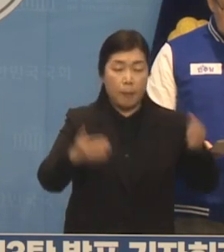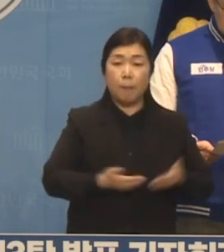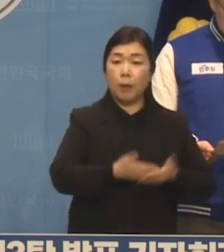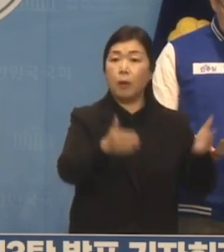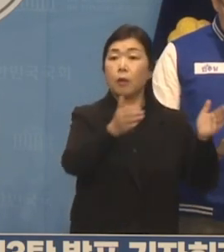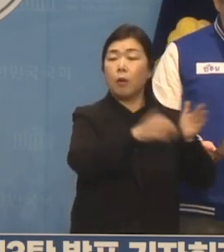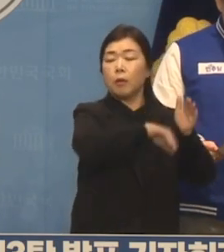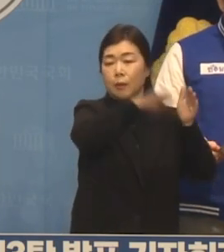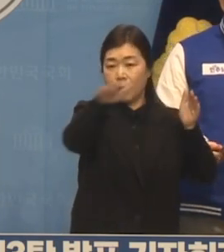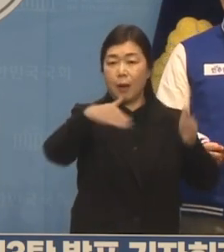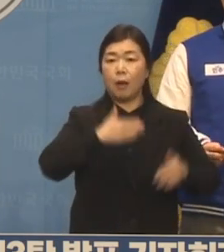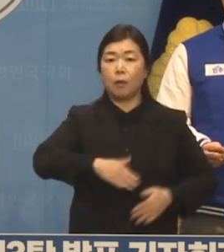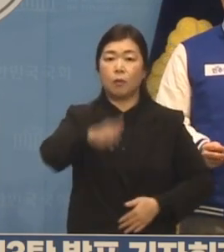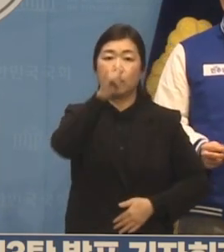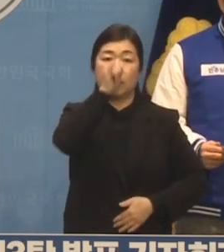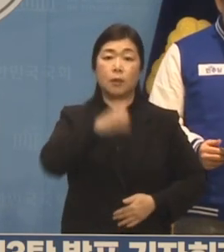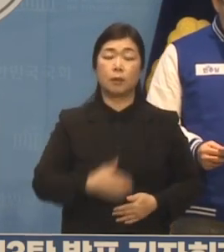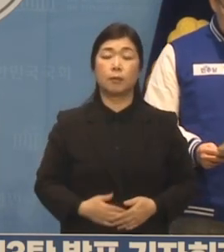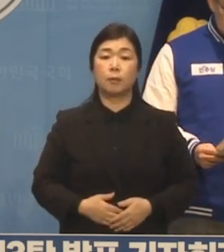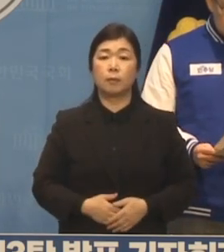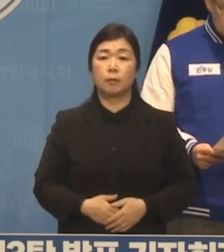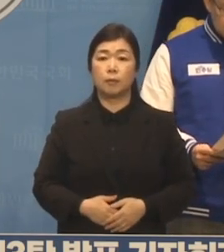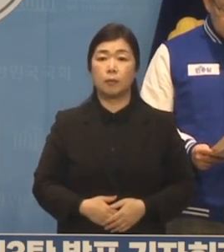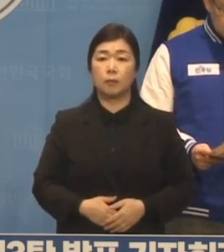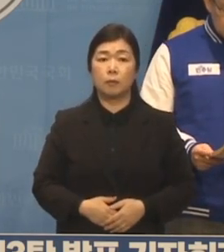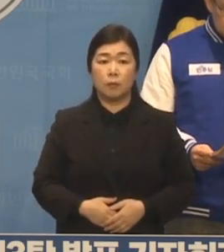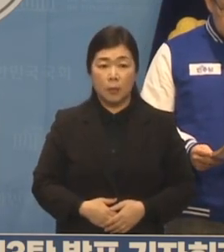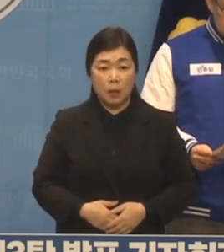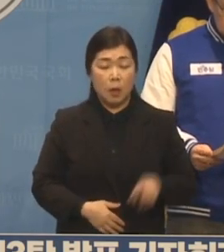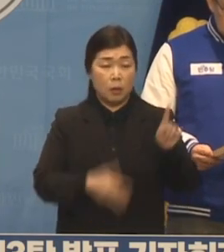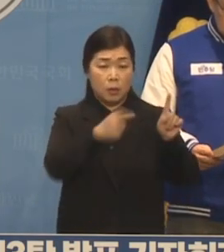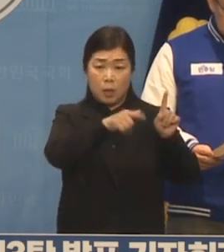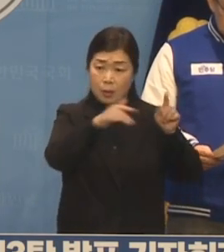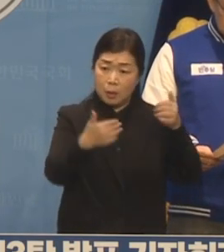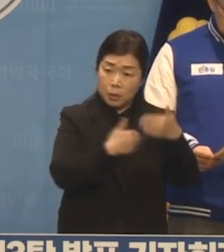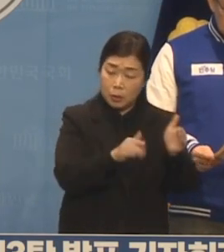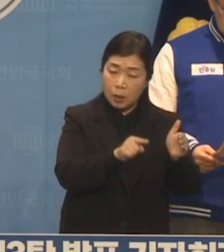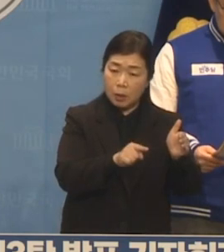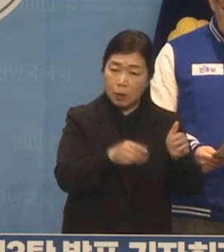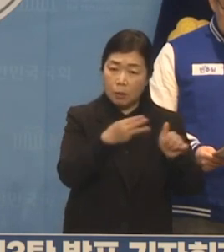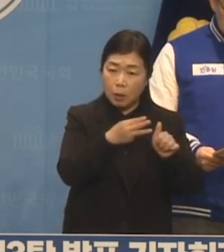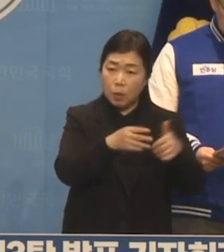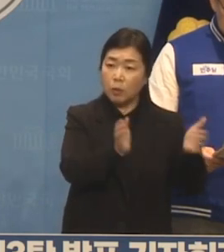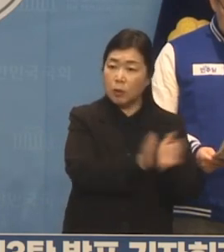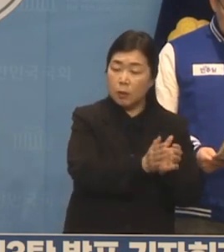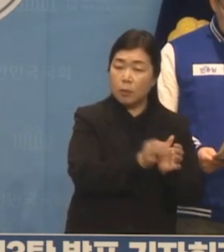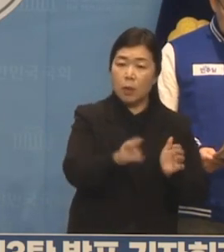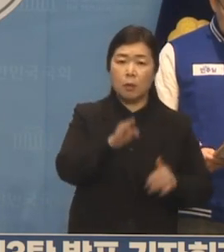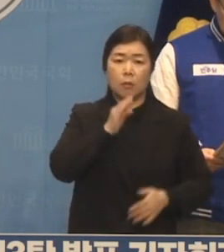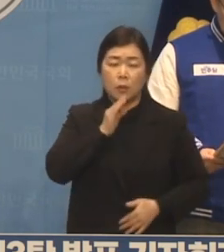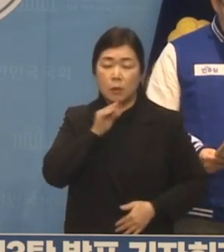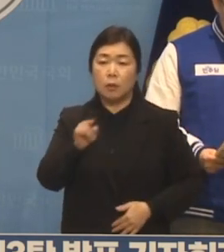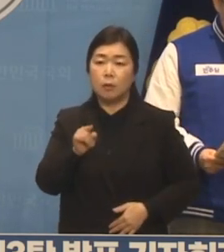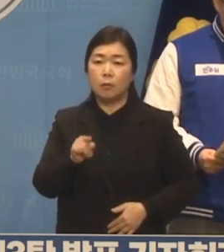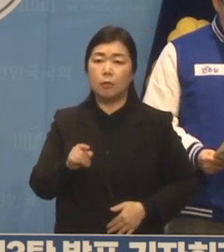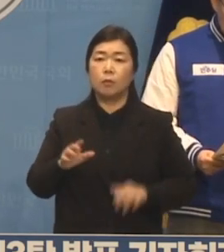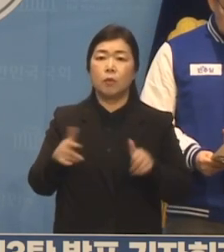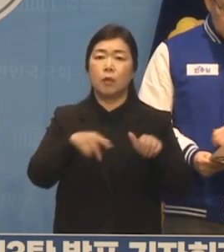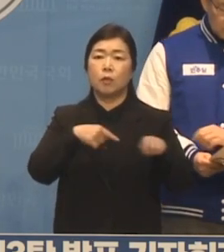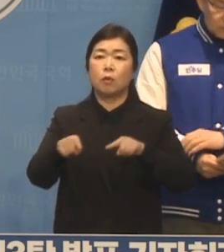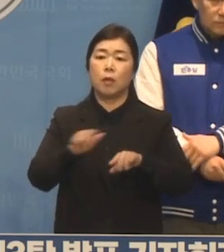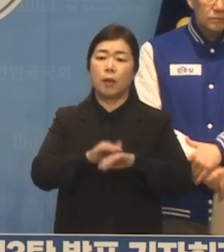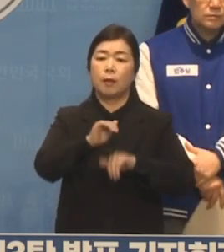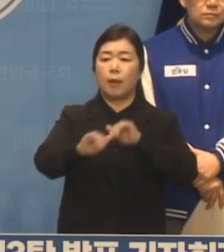우리 모두가 잘 알고 있는 사실입니다. 제1차장실의 대테러 업무가 사실상 국내